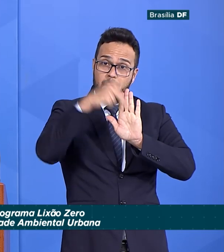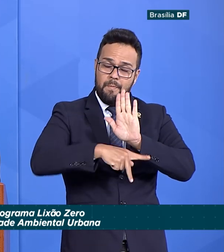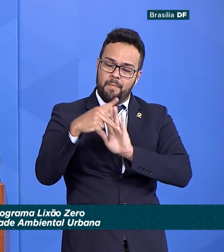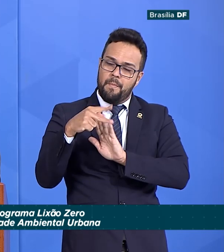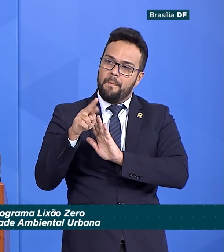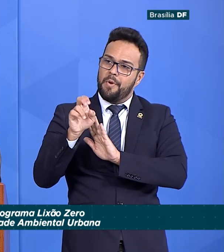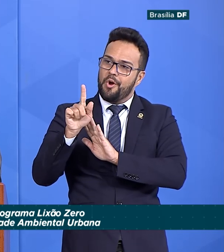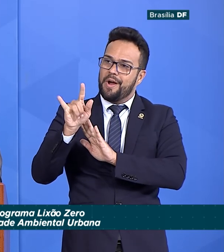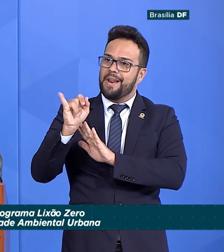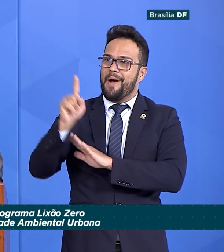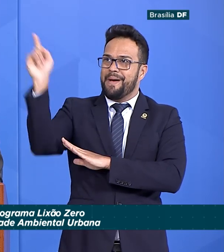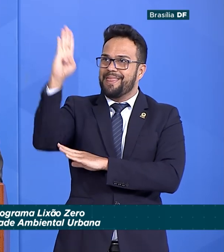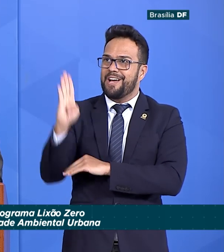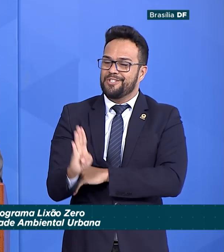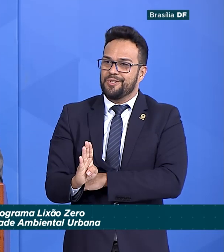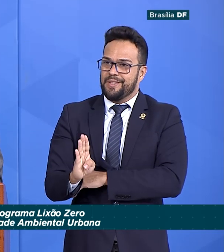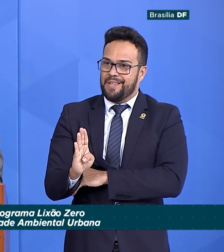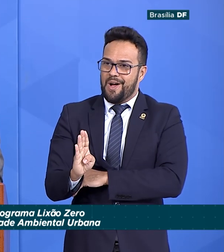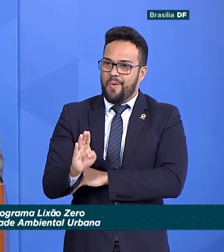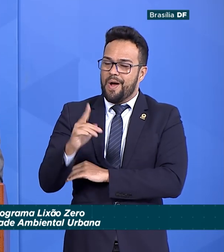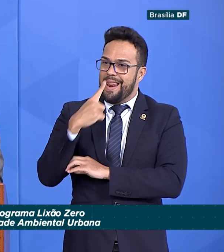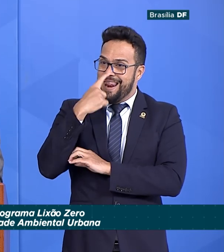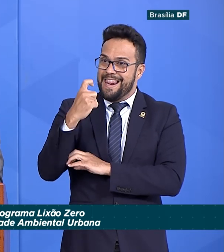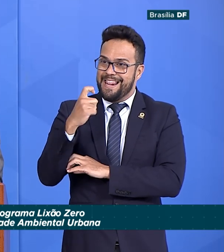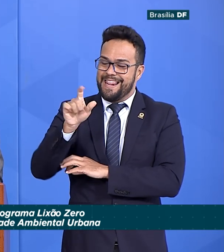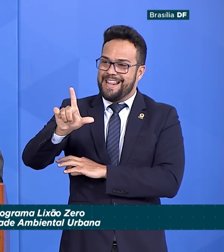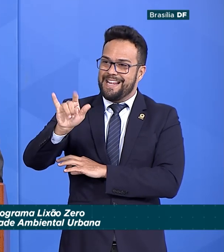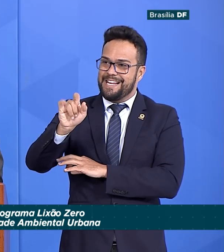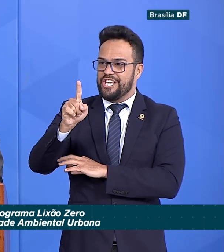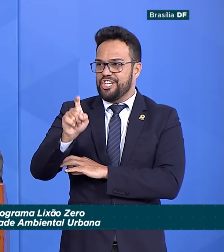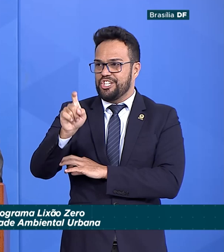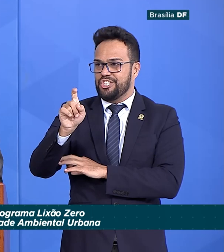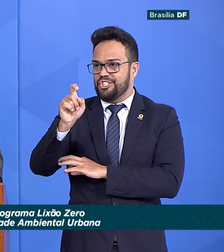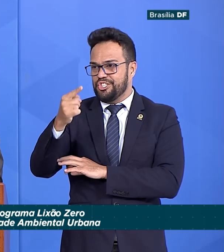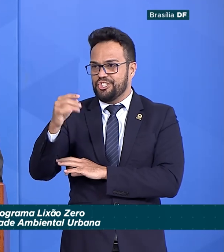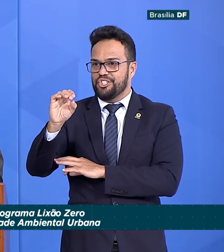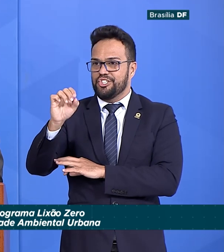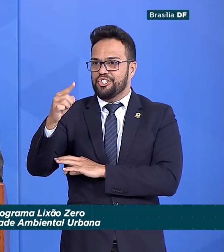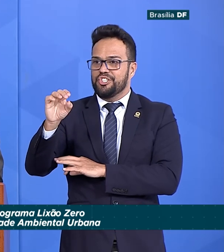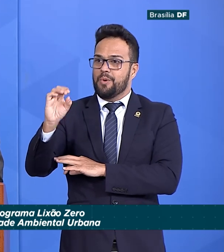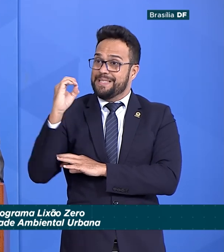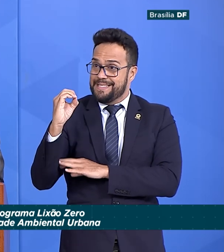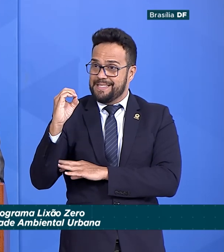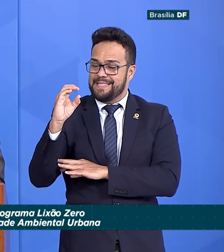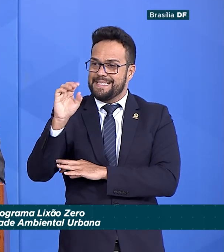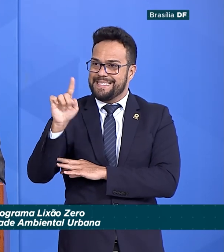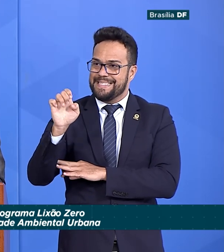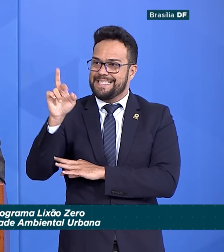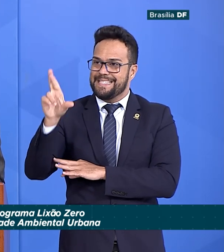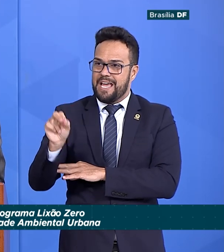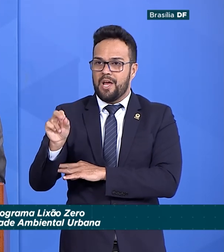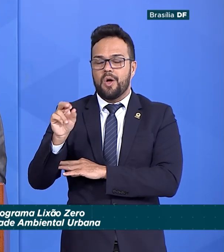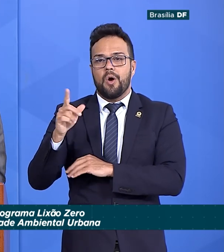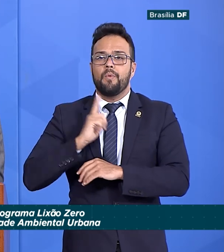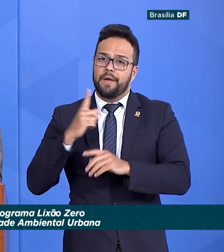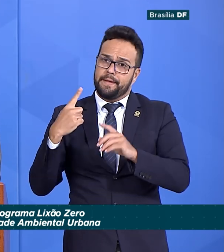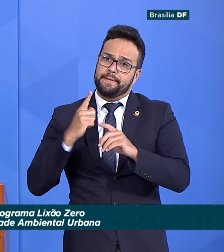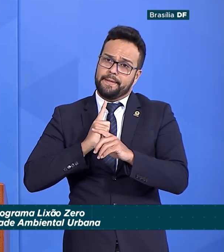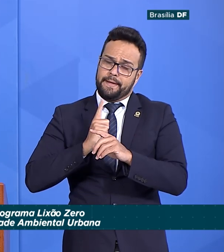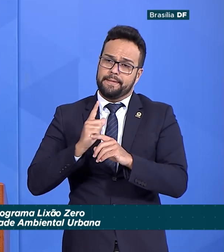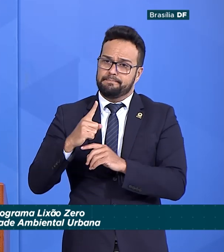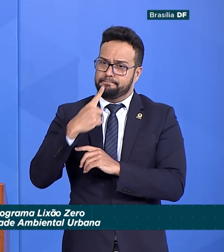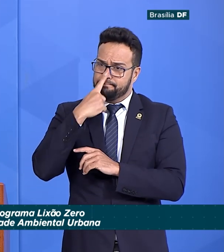Lixão Zero. O nome Lixão Zero, ele é emblemático porque é um tema que a sociedade conhece, infelizmente vê os lixões, e